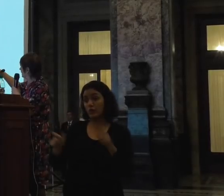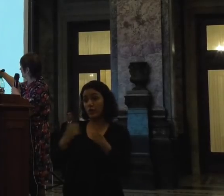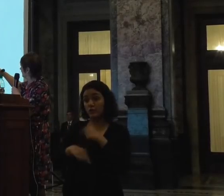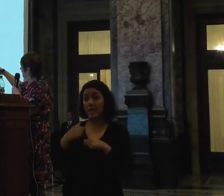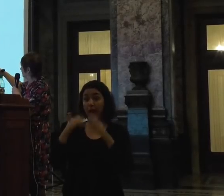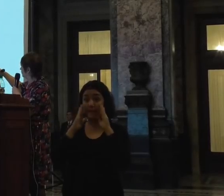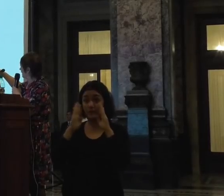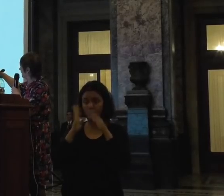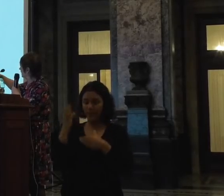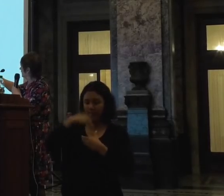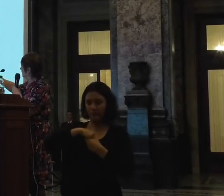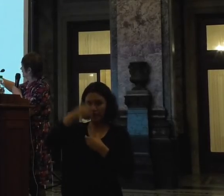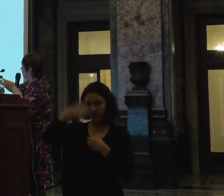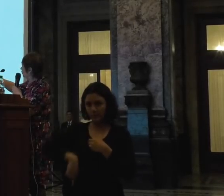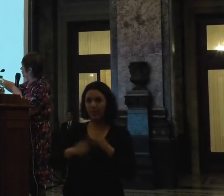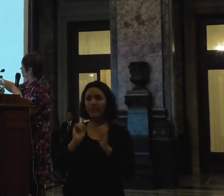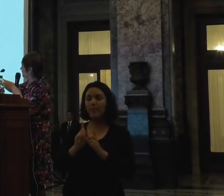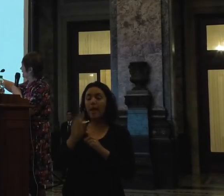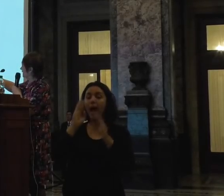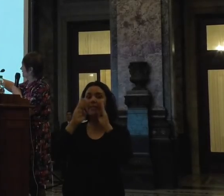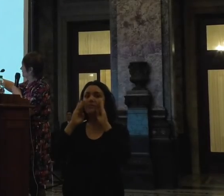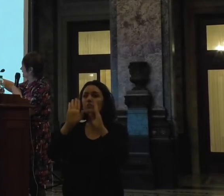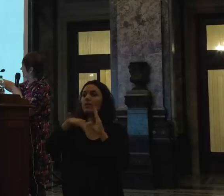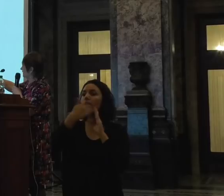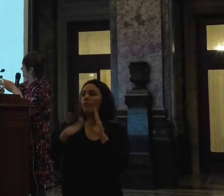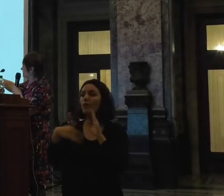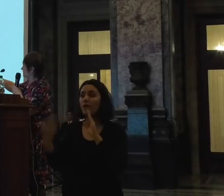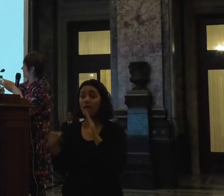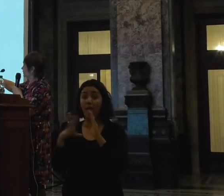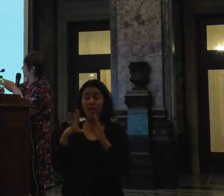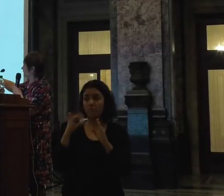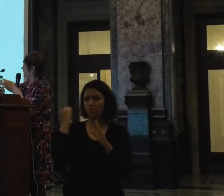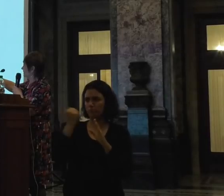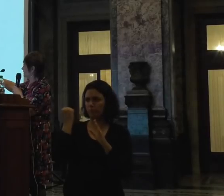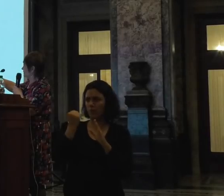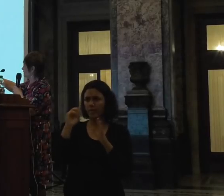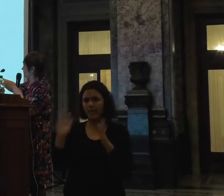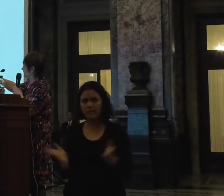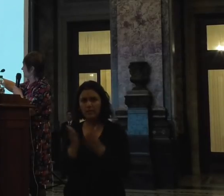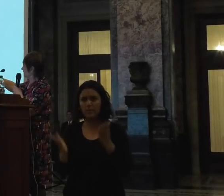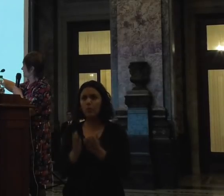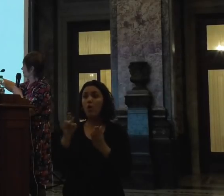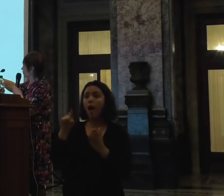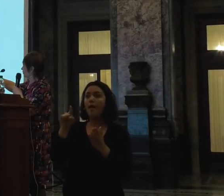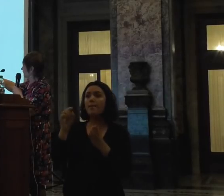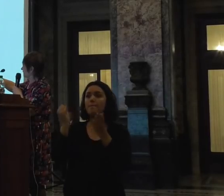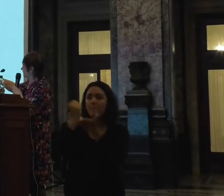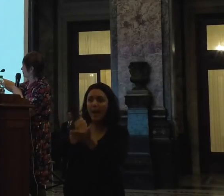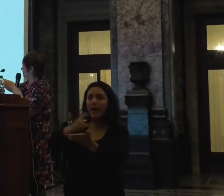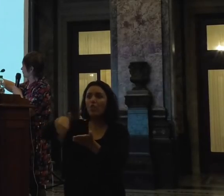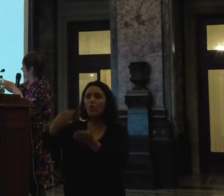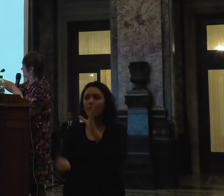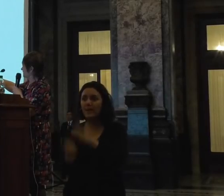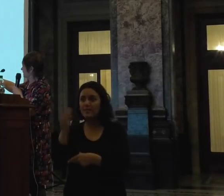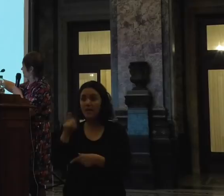endógena y para la exógena, cuando hay una clave válida, es decir, cuando la clave dice dónde va a aparecer el estímulo, el